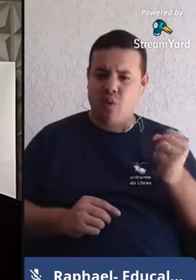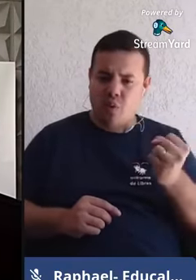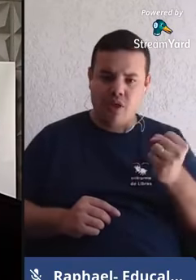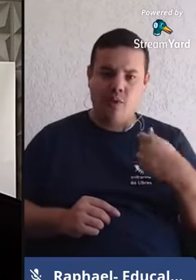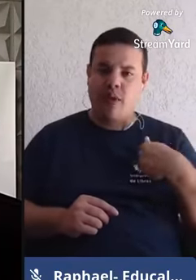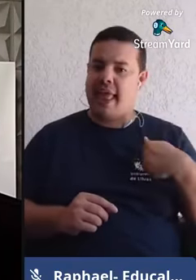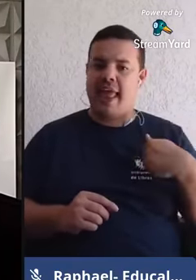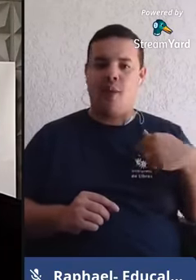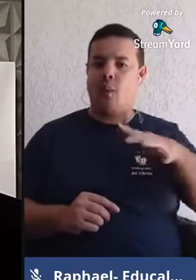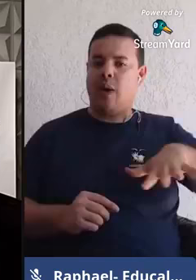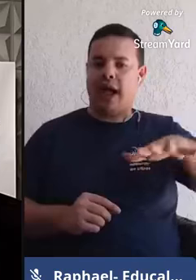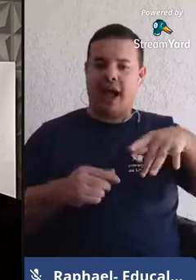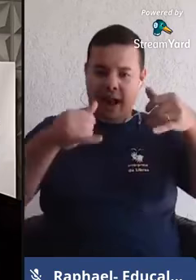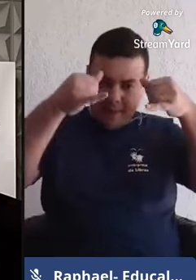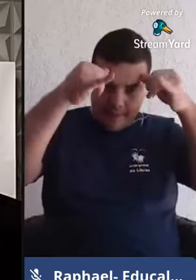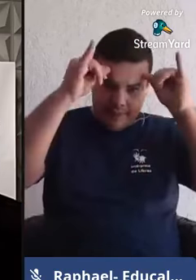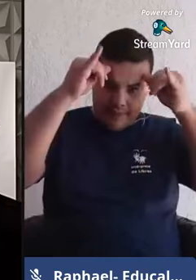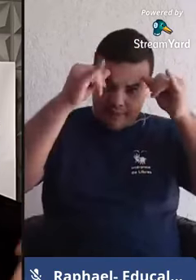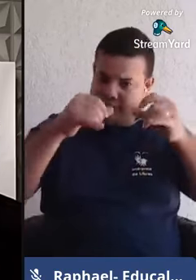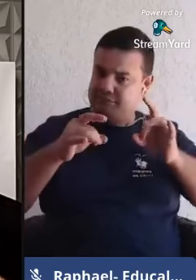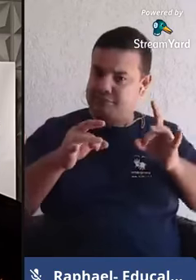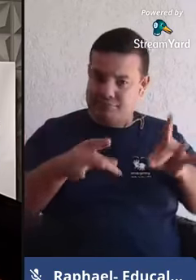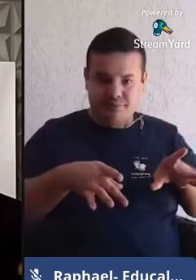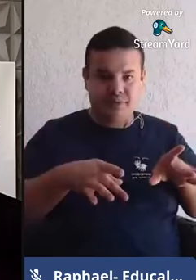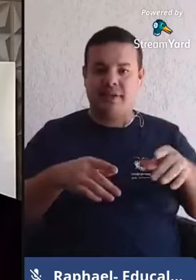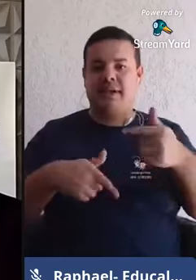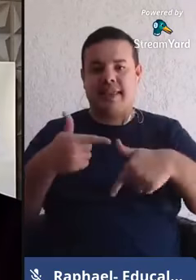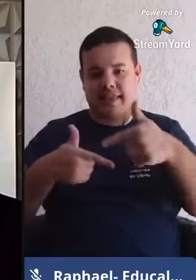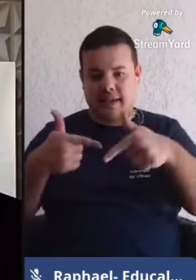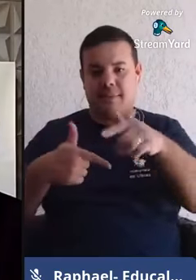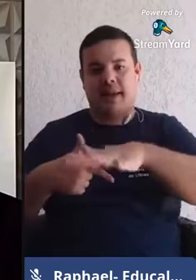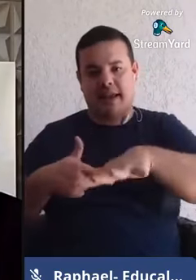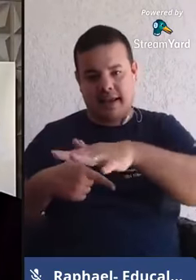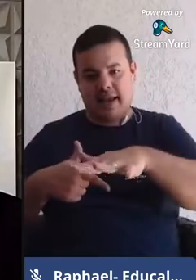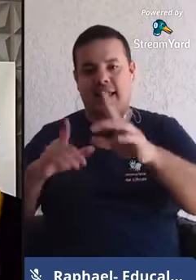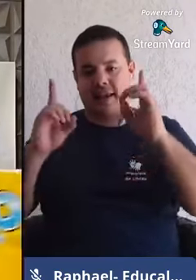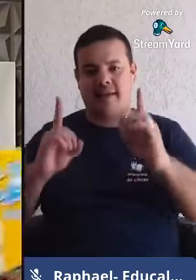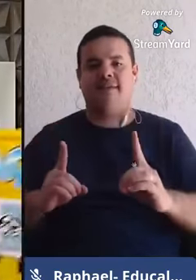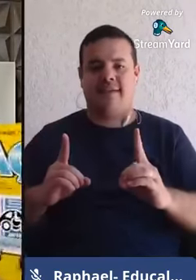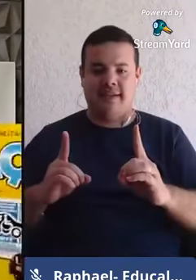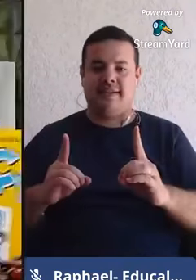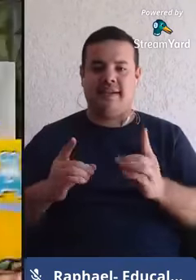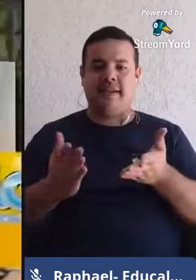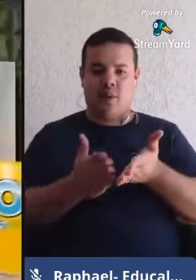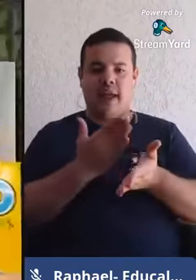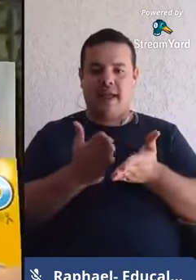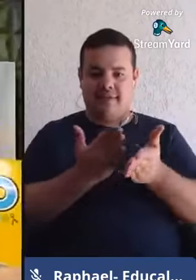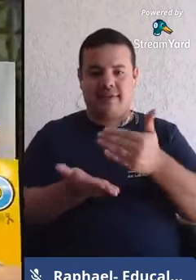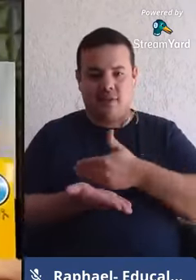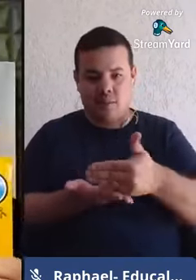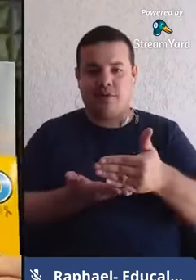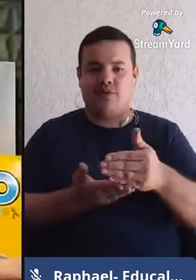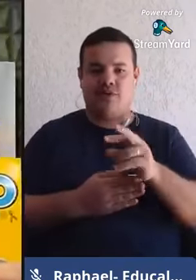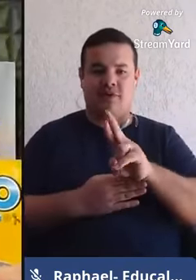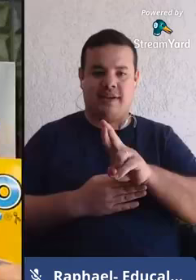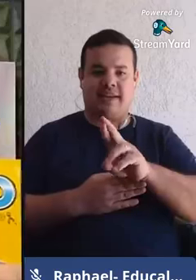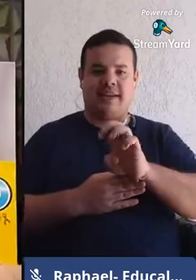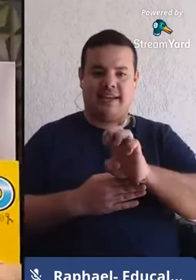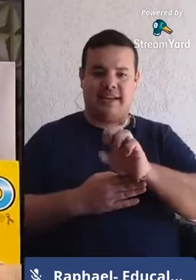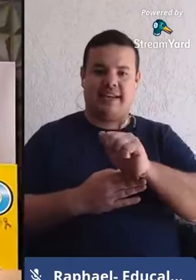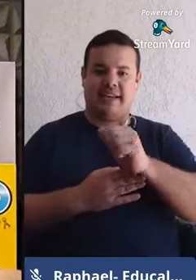em 2010, a Revista Nacional de Reabilitação se transformou mesmo em Revista Reação, né? Com o logotipo mesmo aqui,